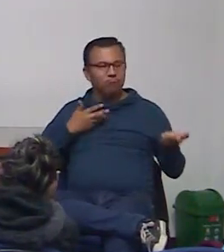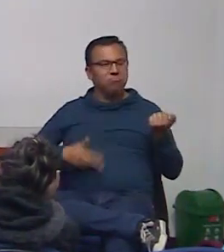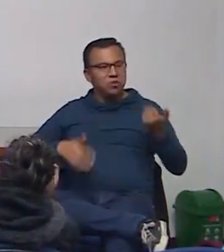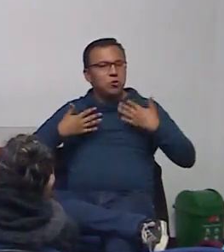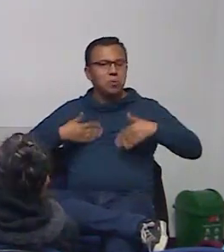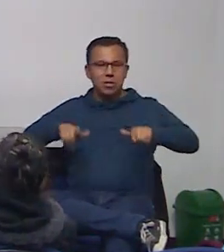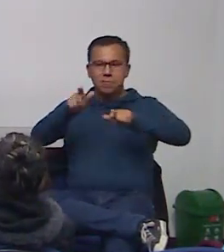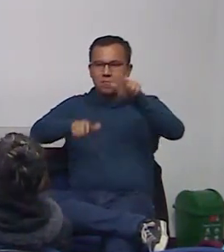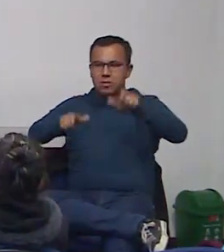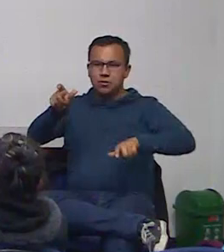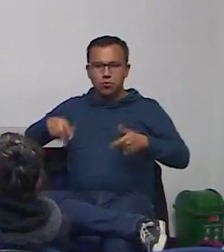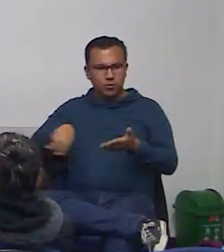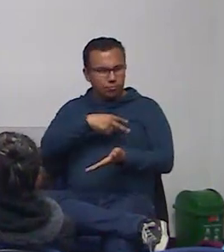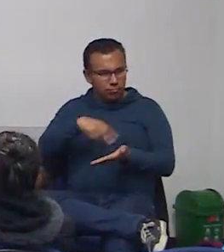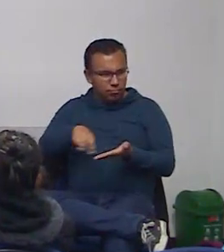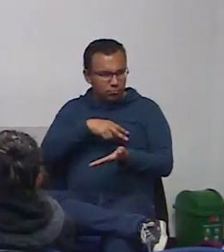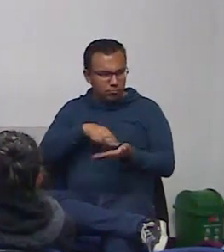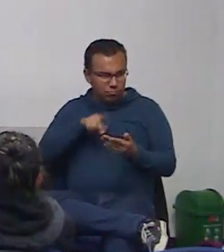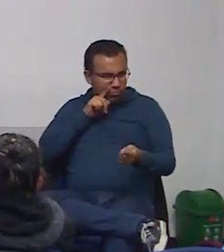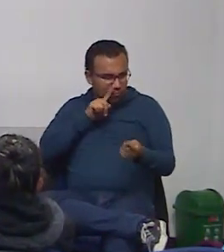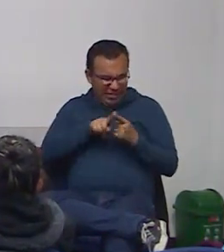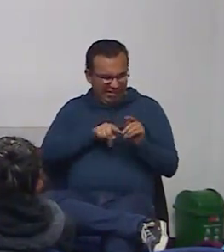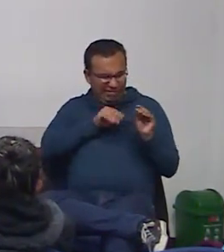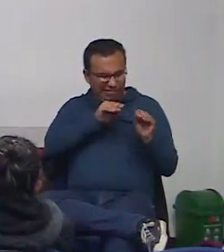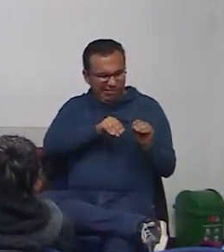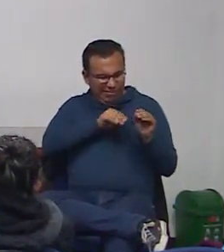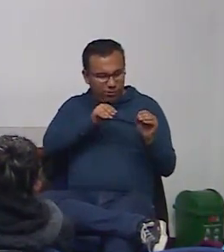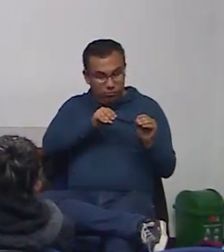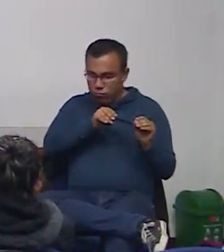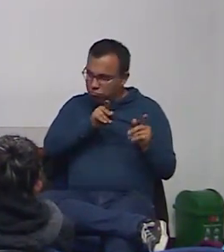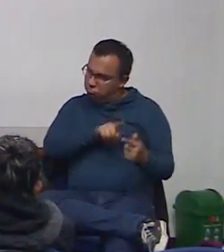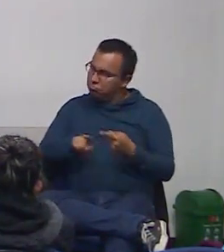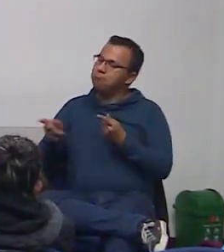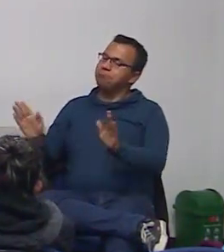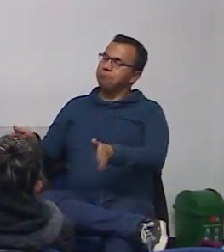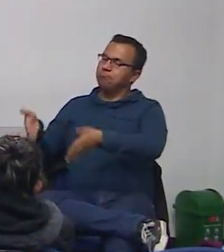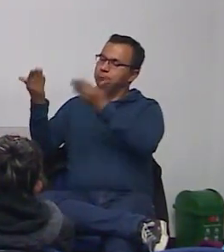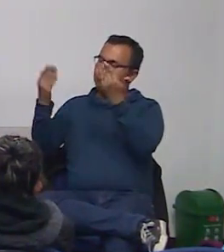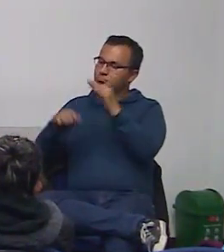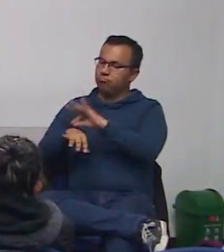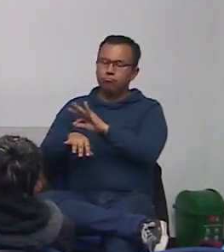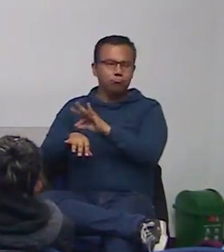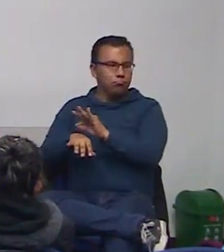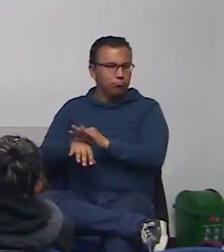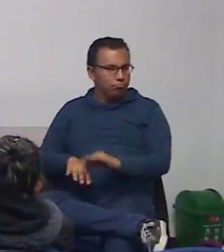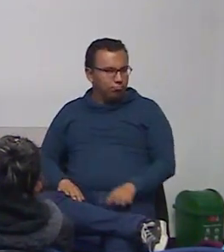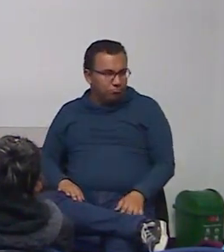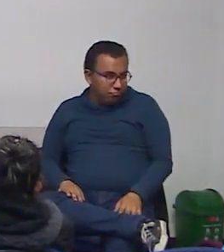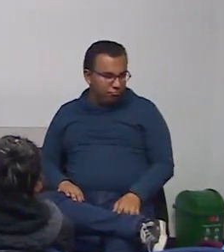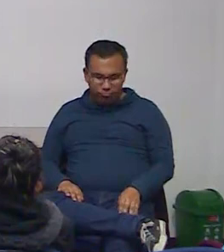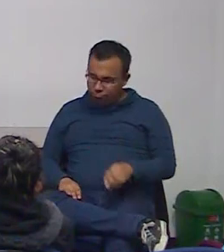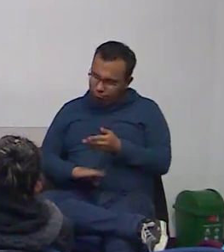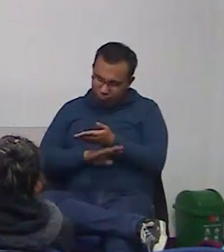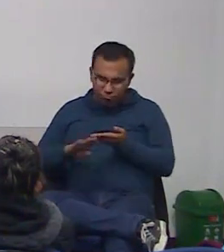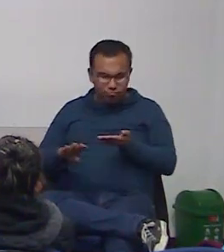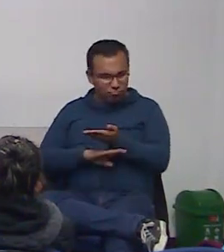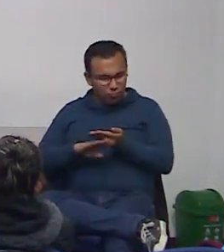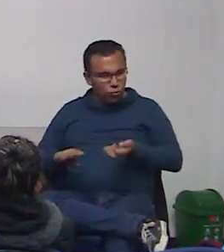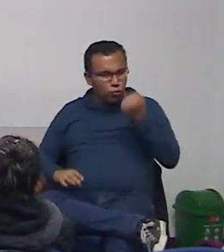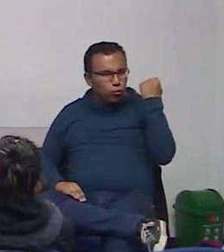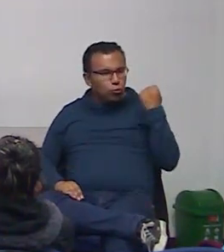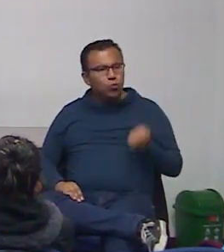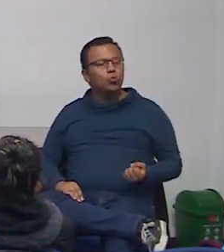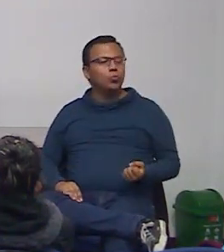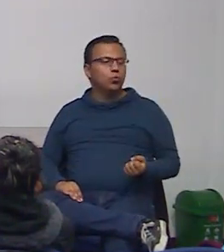bailar a la gente sí Ese fue siempre mi reto con ellos de de de llevarlos a un nivel bastante alto y se les exigió